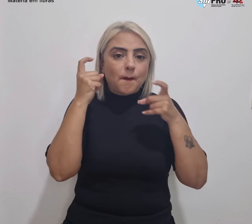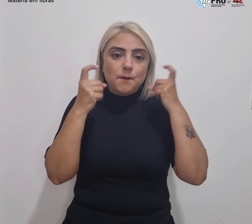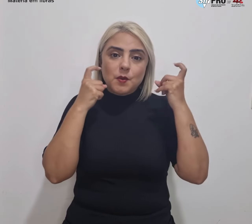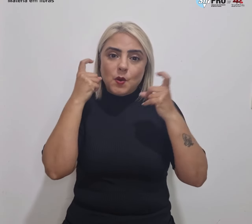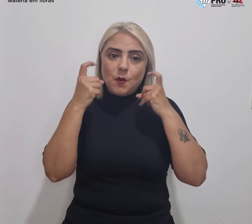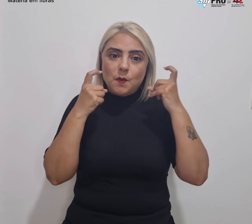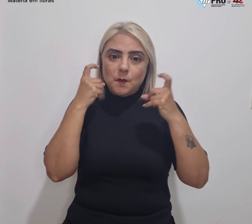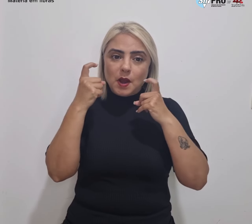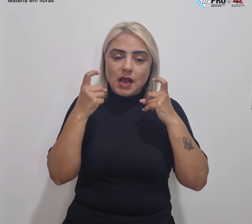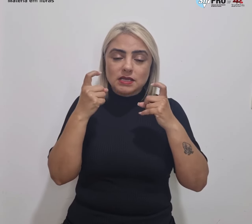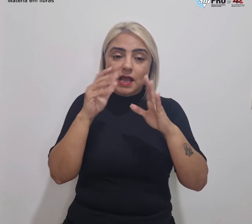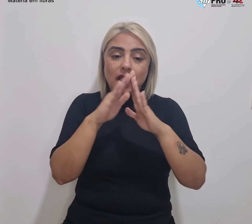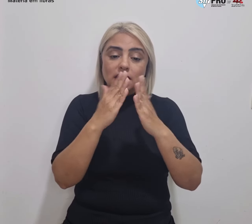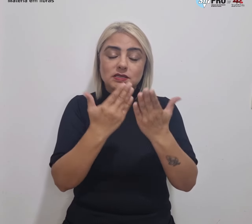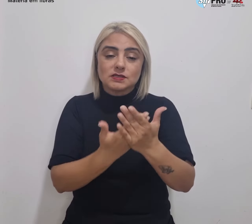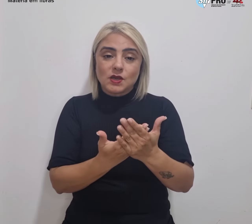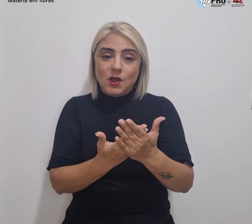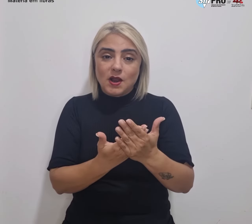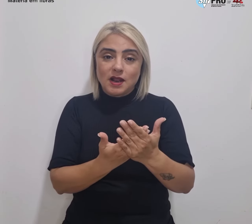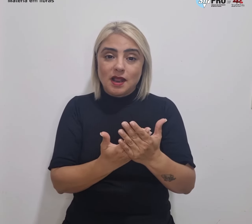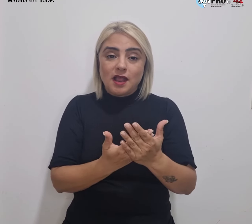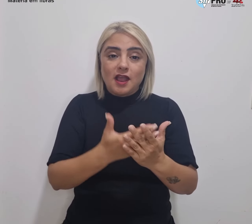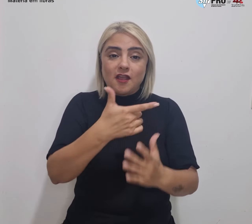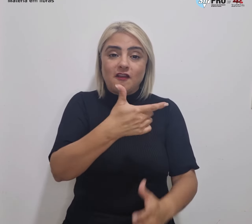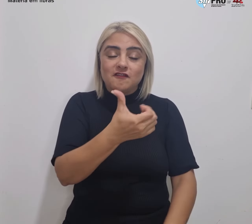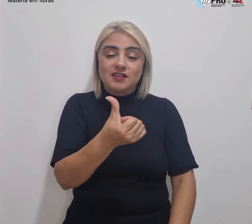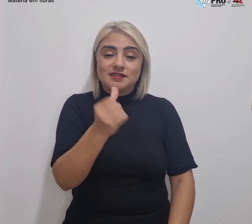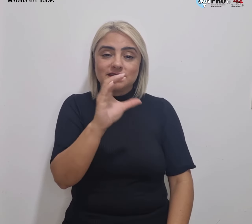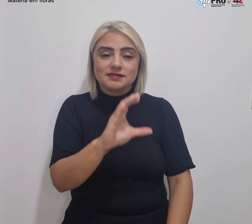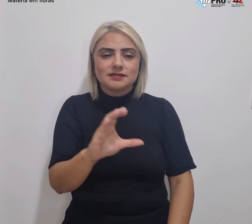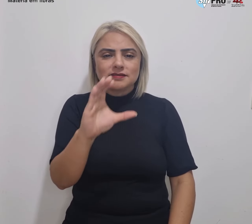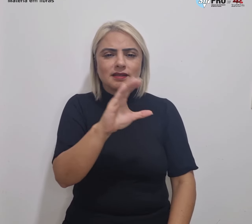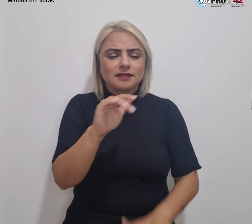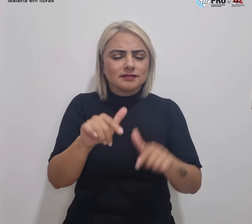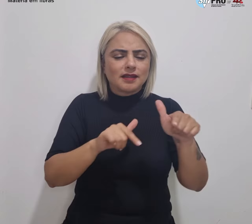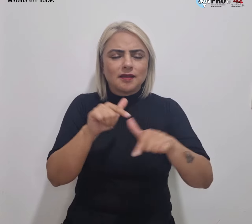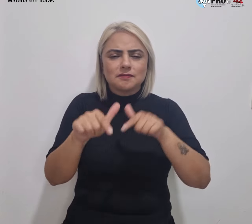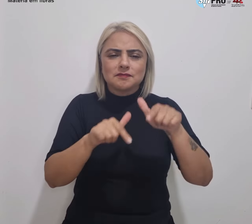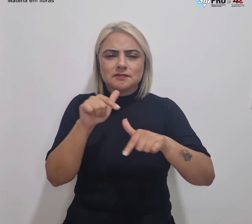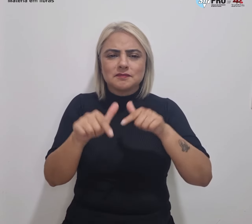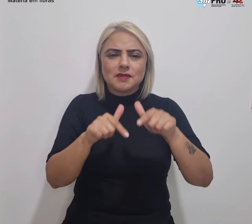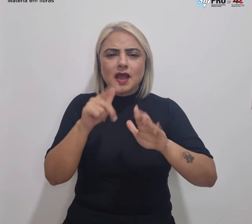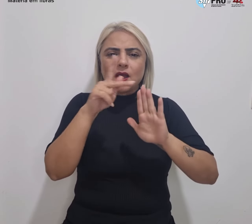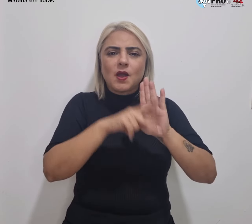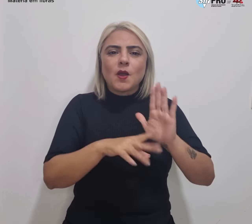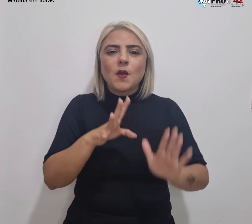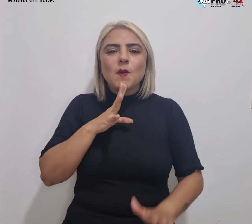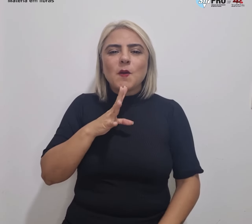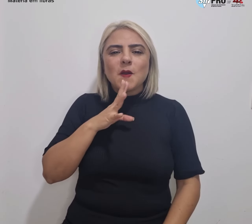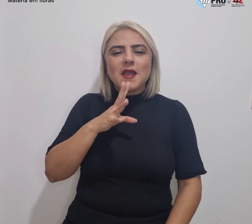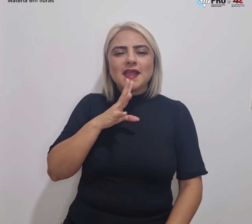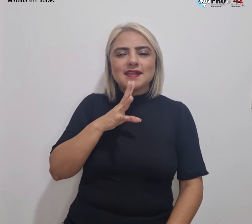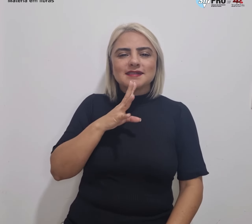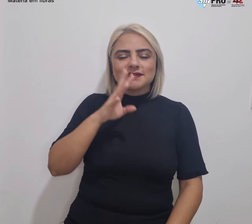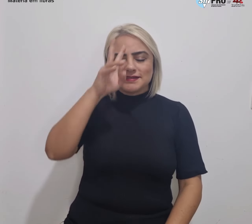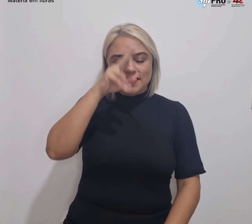a escola classe 26 de Ceilândia trabalha o projeto conhecer-se gestão emocional